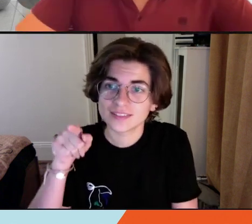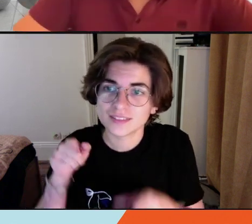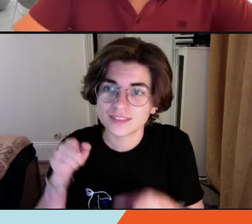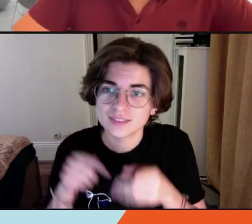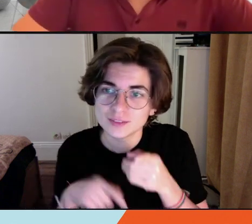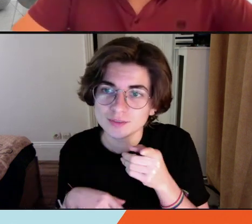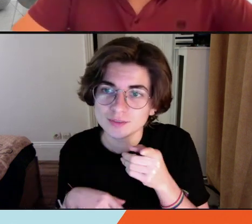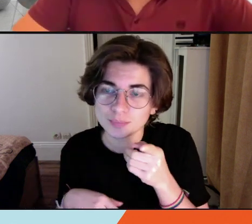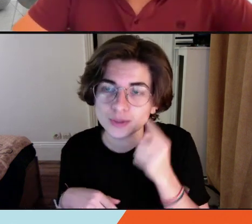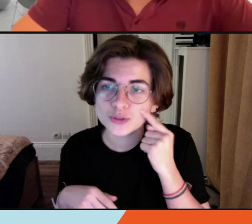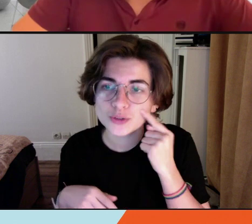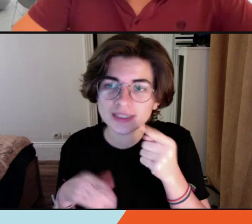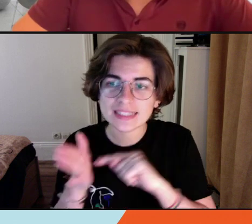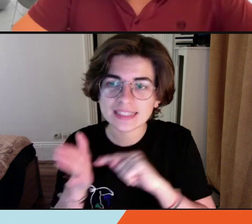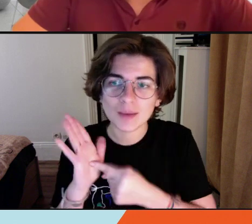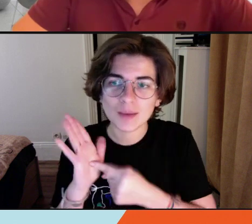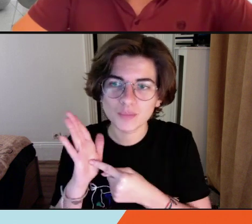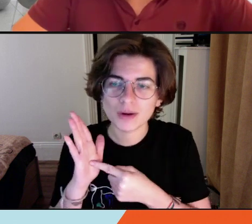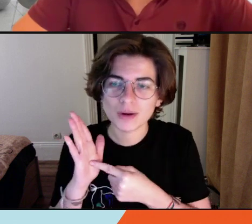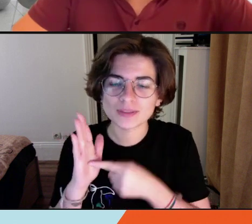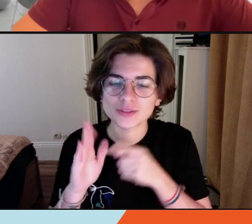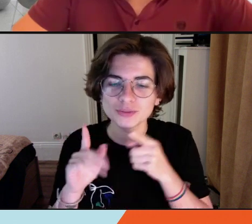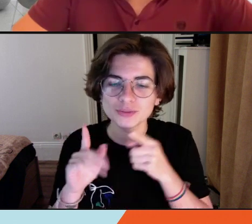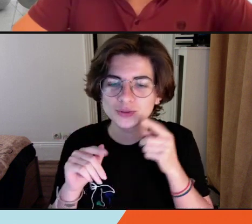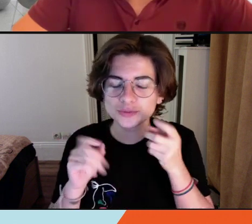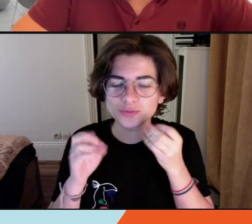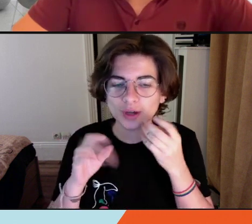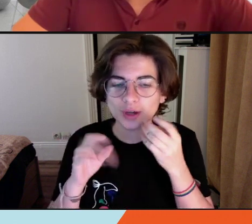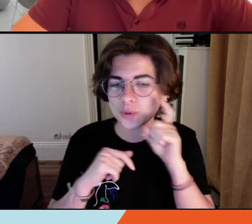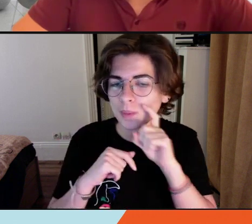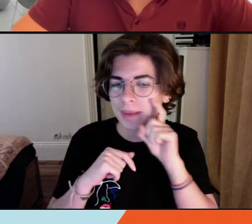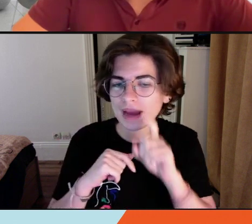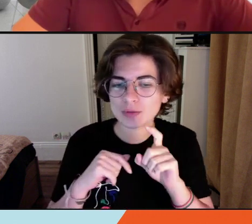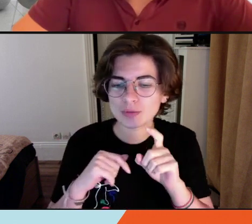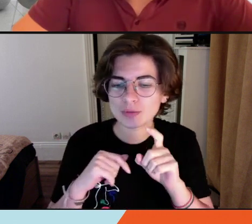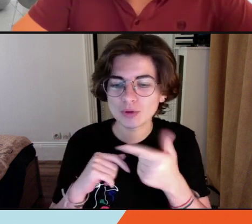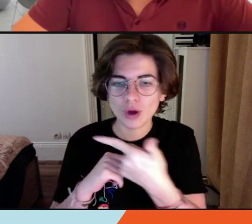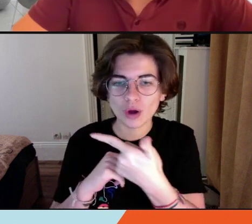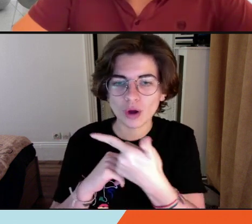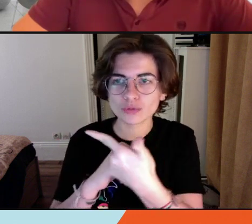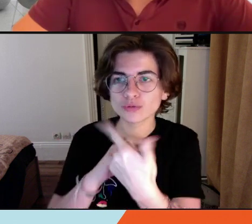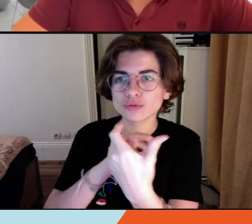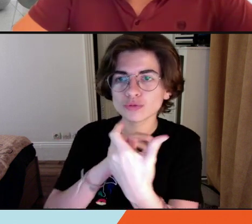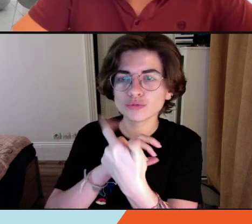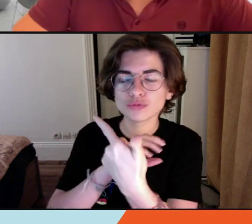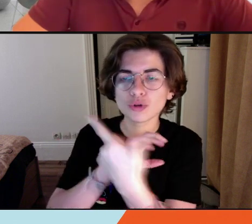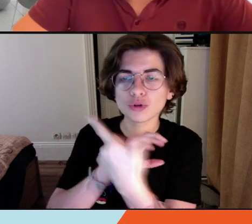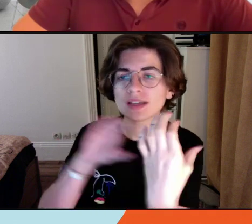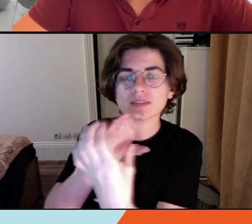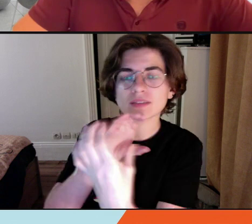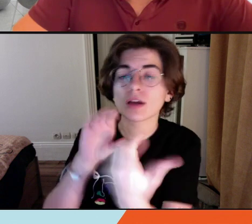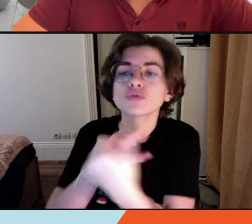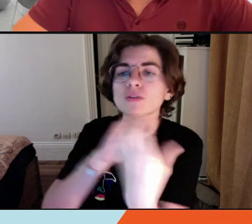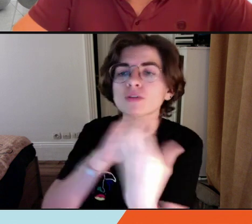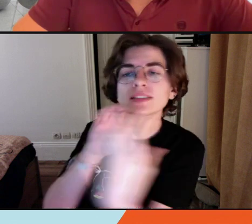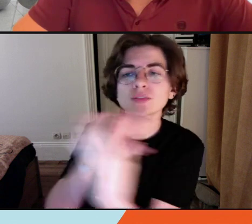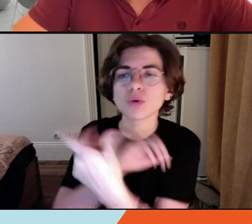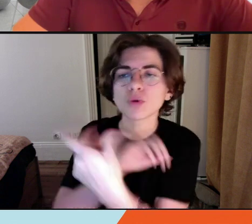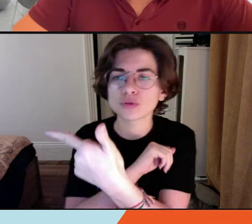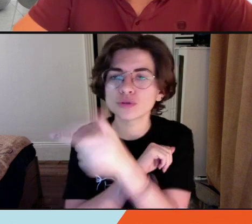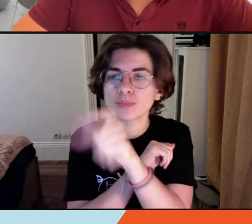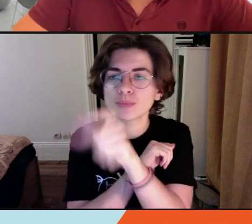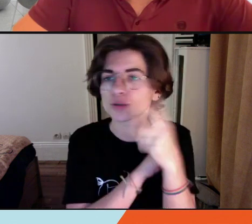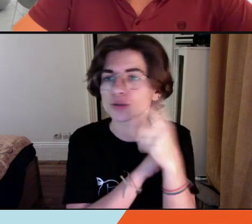Je pense que ça, t'es un bon point parce que souvent, je remarque que entre une conversation entre deux